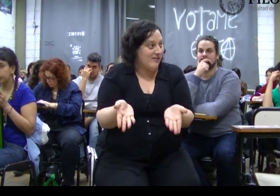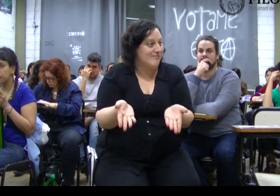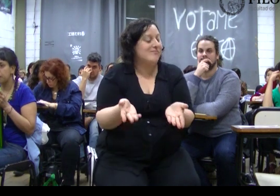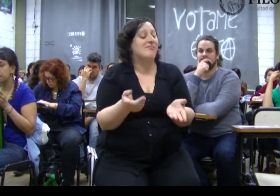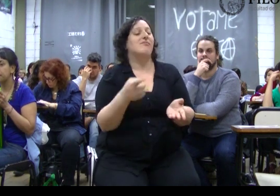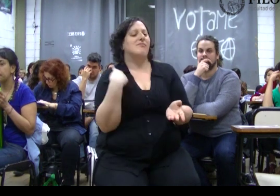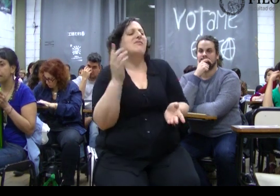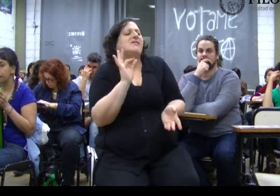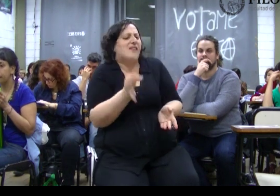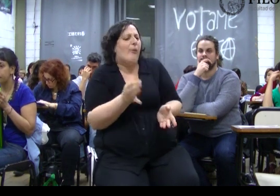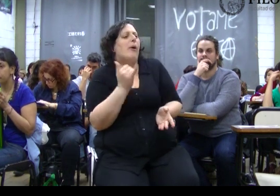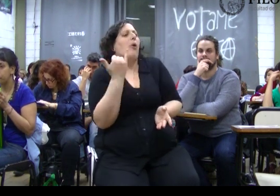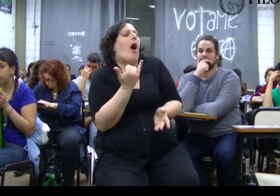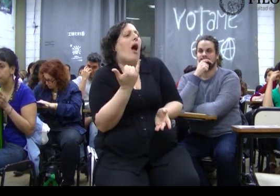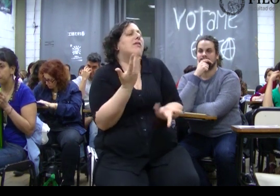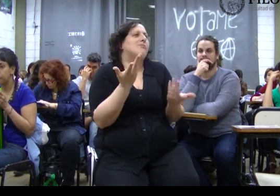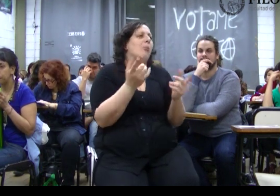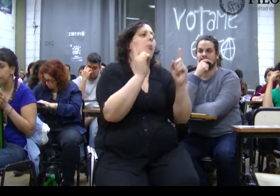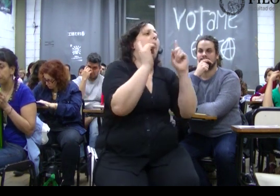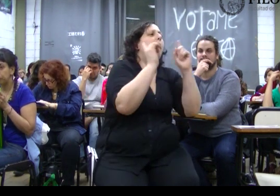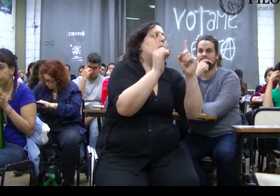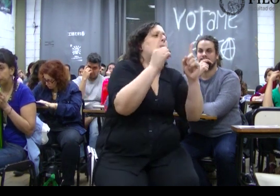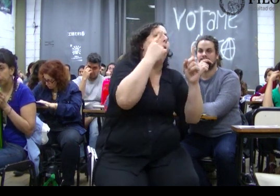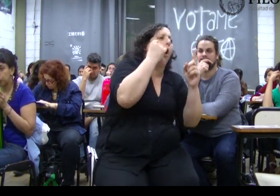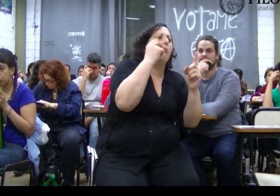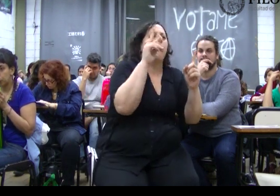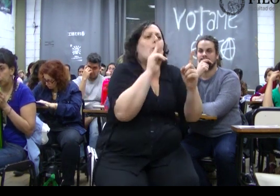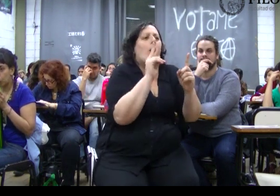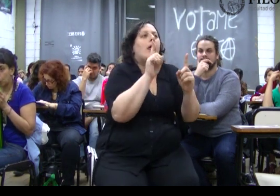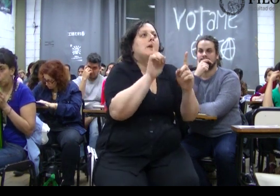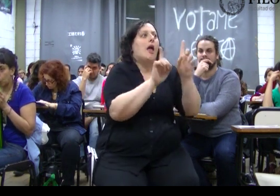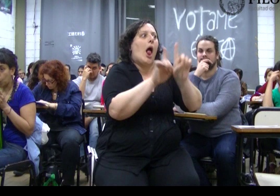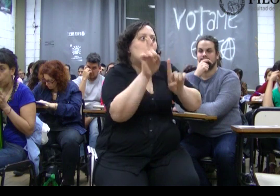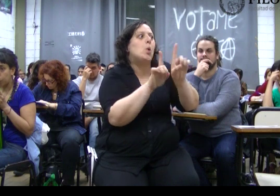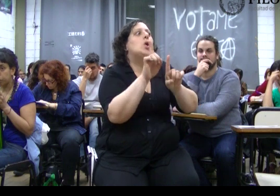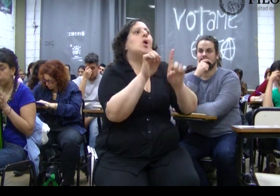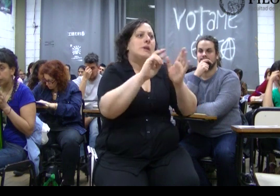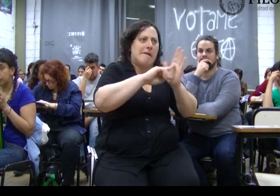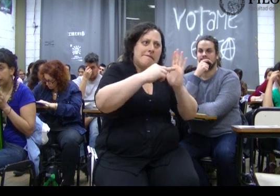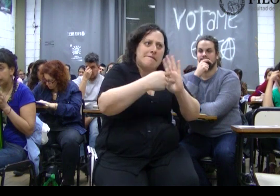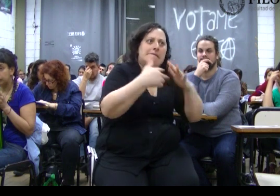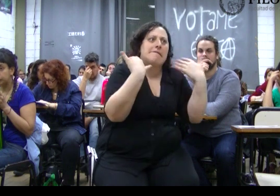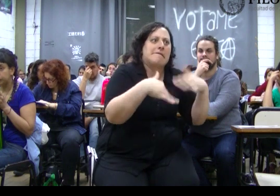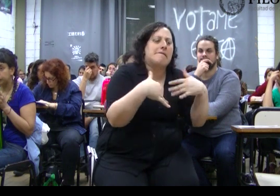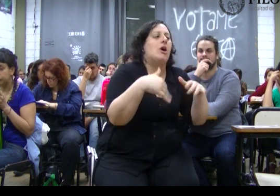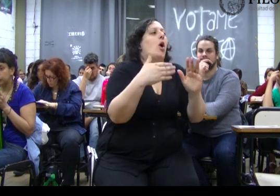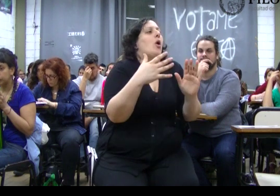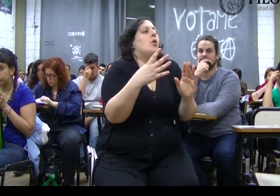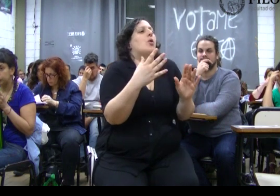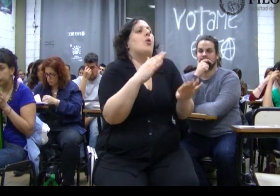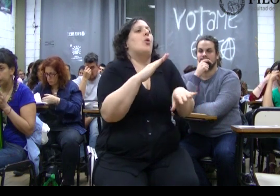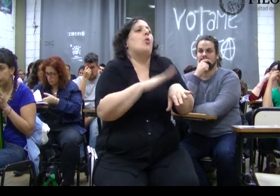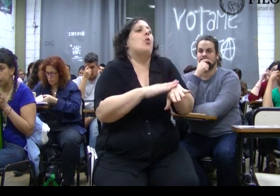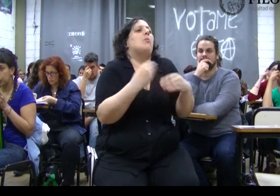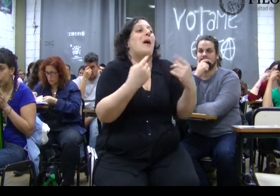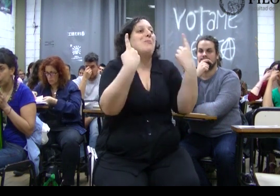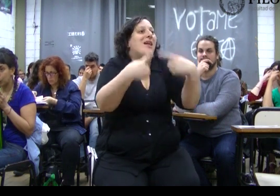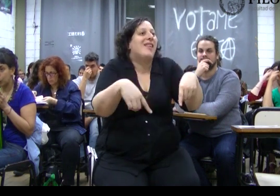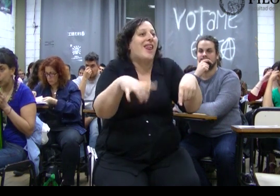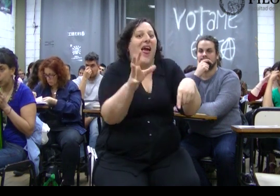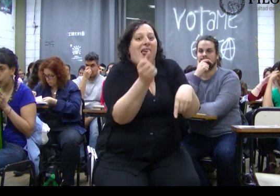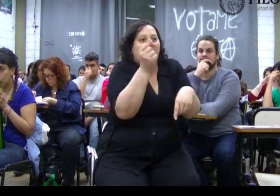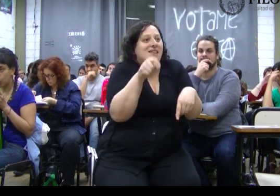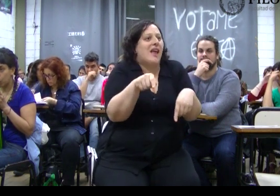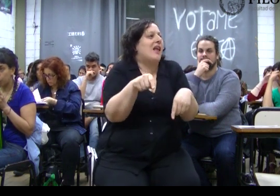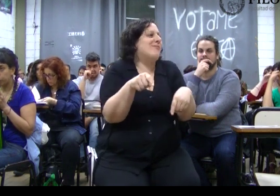profesores y profesoras, por algunos materiales que son utilizados que no están del todo validados. Y por eso, de alguna